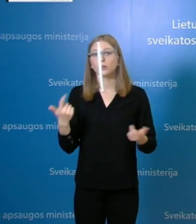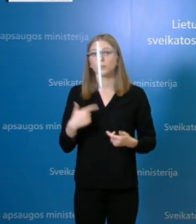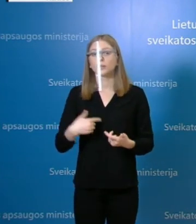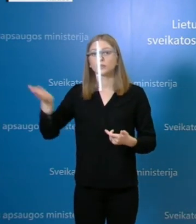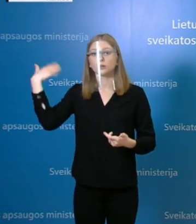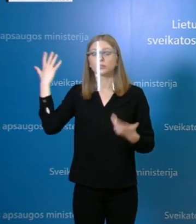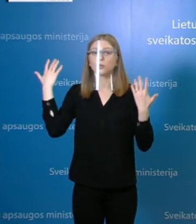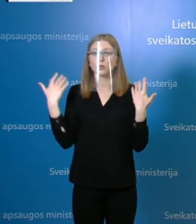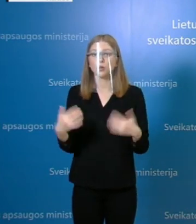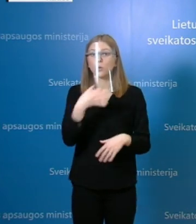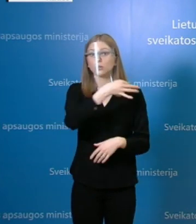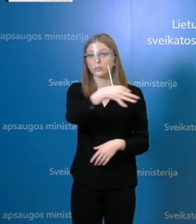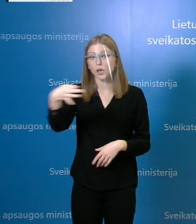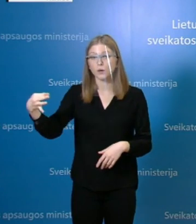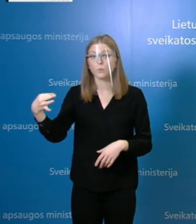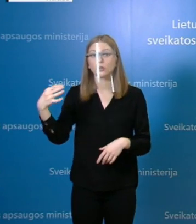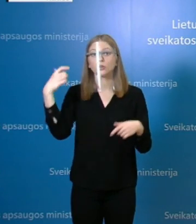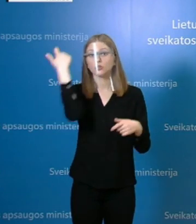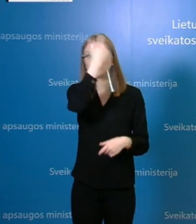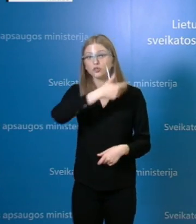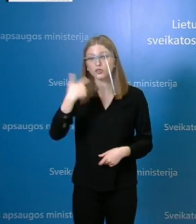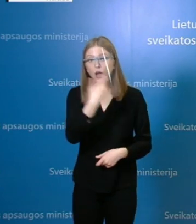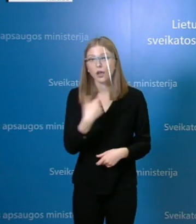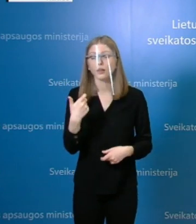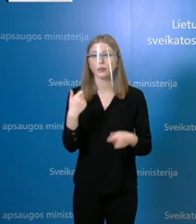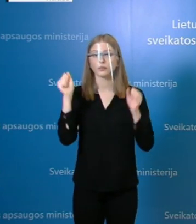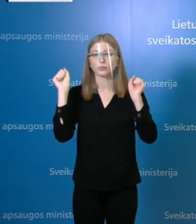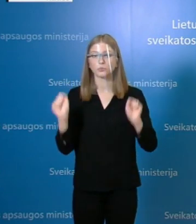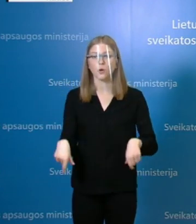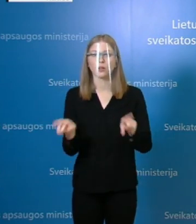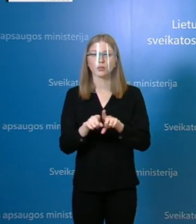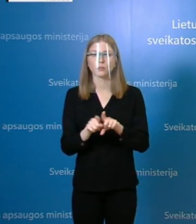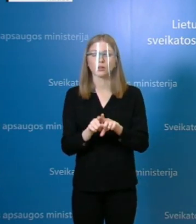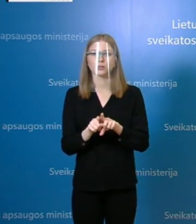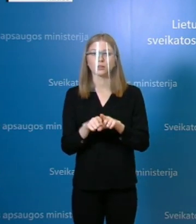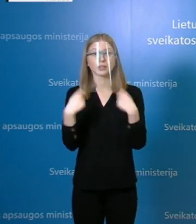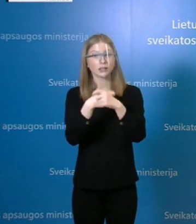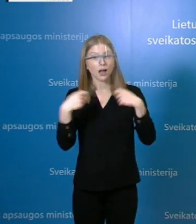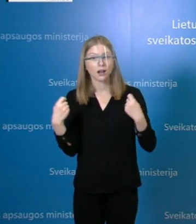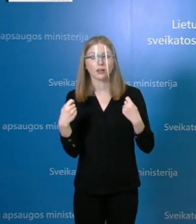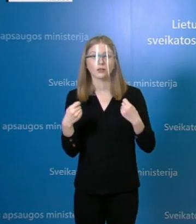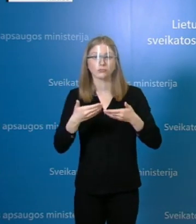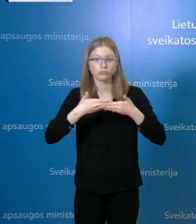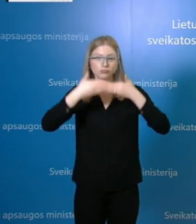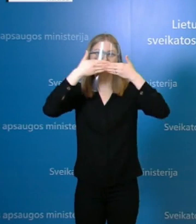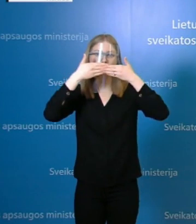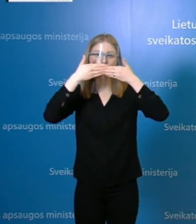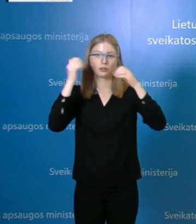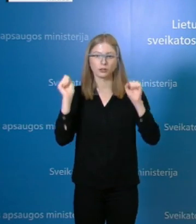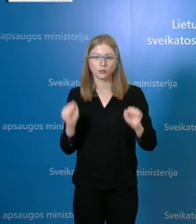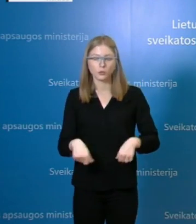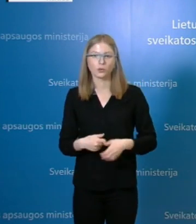nekartą minėję, kad ir šalikas, ir skarelė, kuri gali uždengti nosį ir burną. Tai